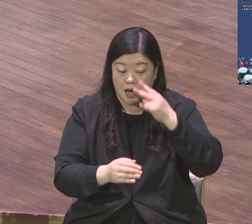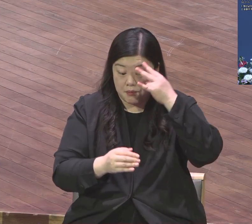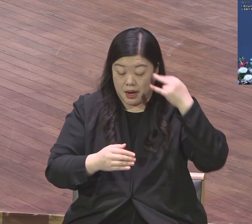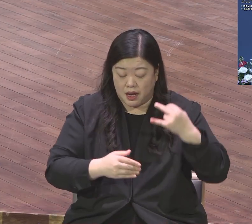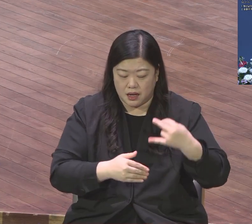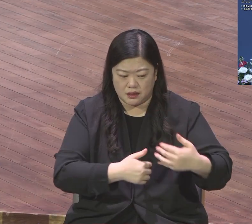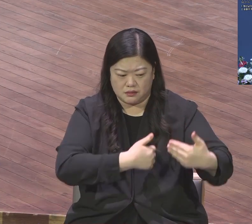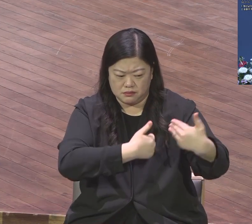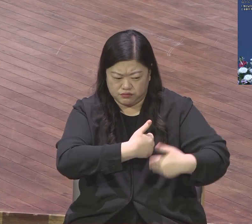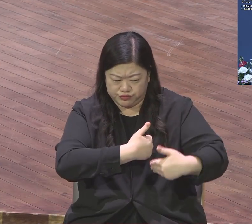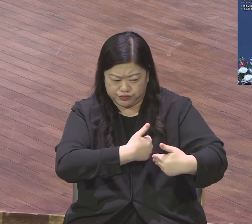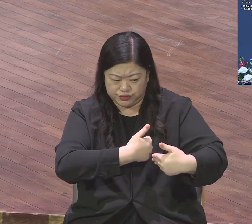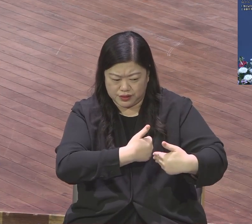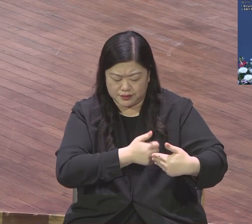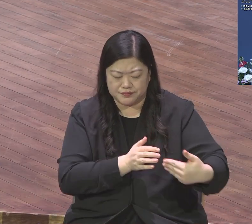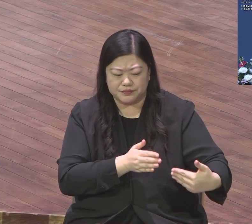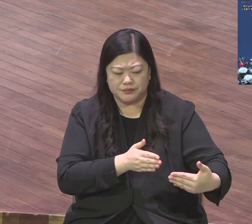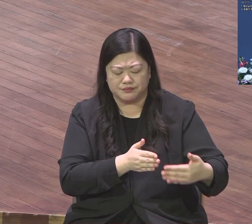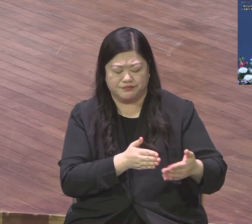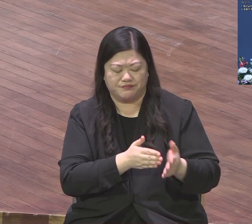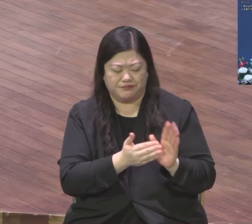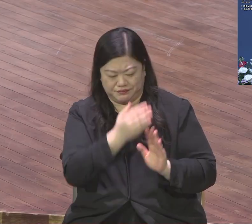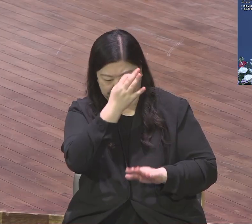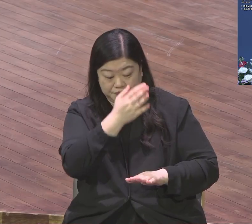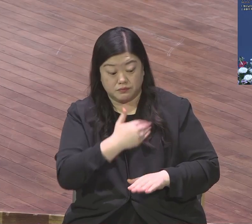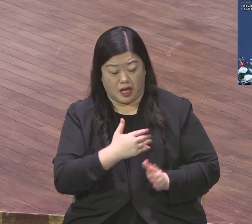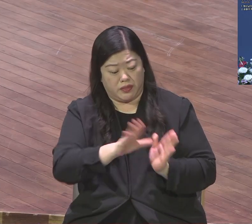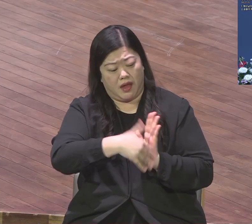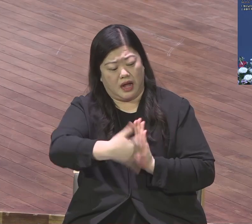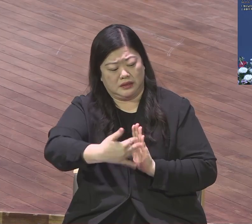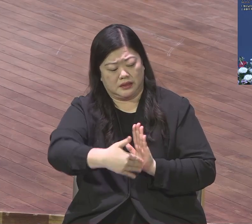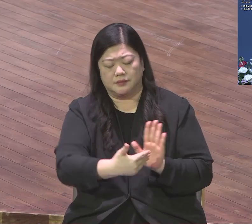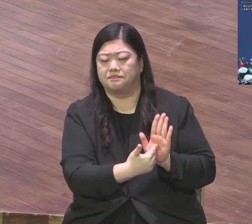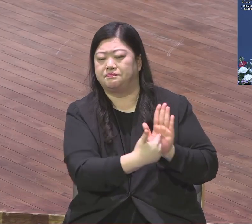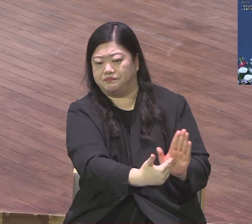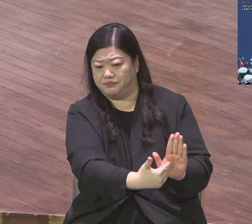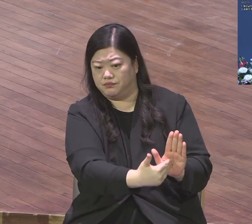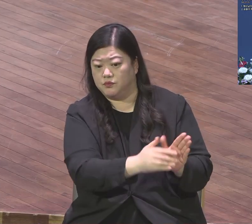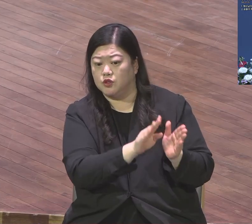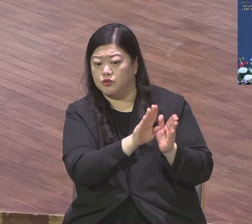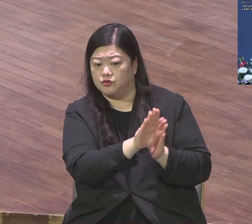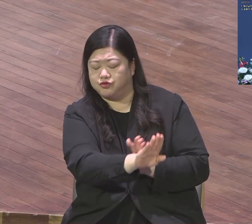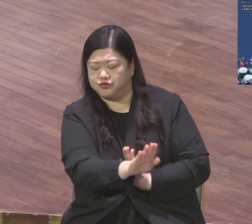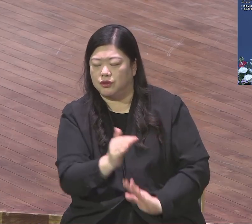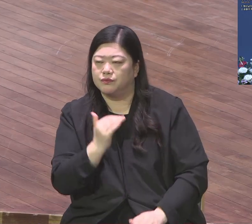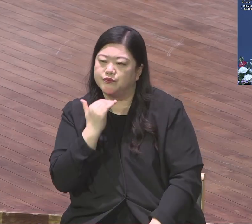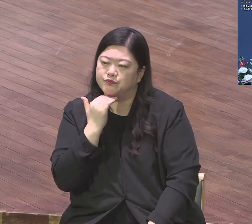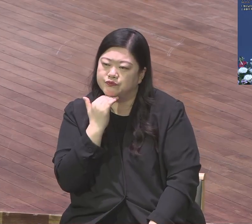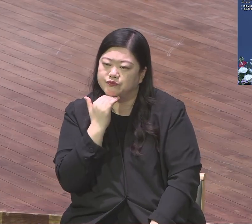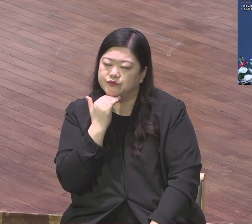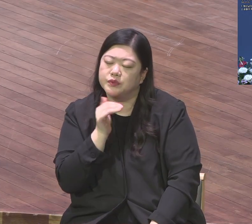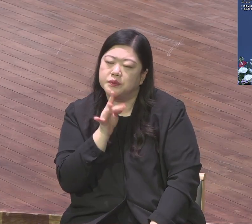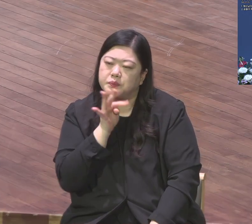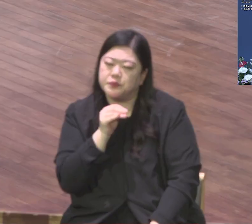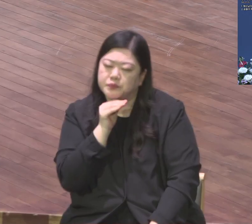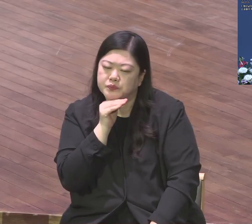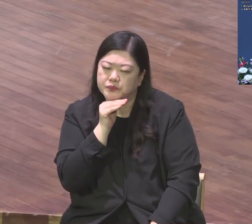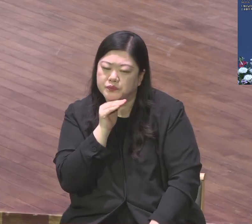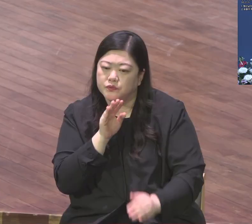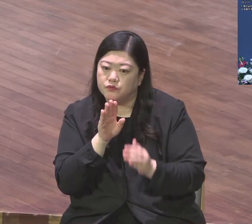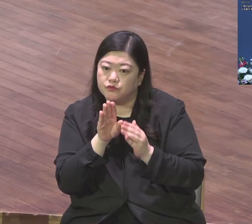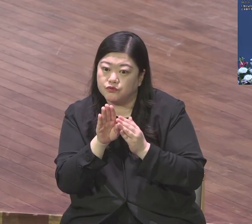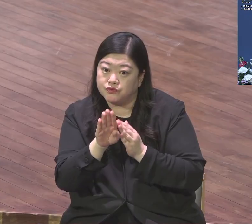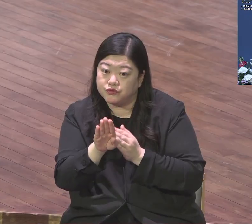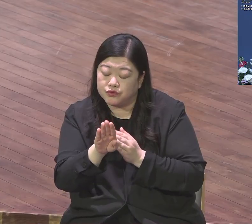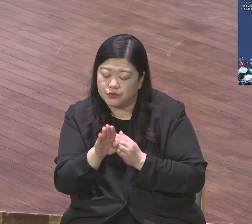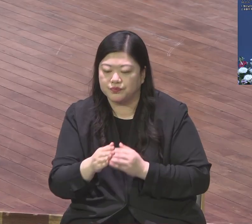집안에 있는 6개 돌 항아리 여기에 물을 가득 채우라 라고 말씀하시지요. 당시